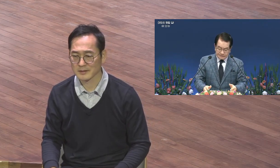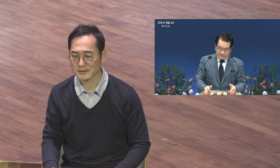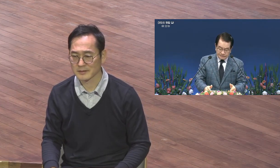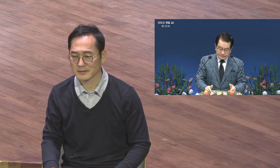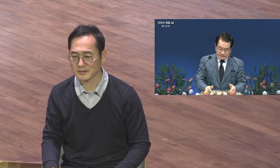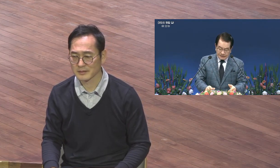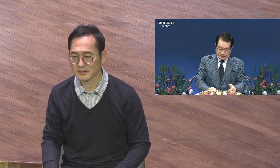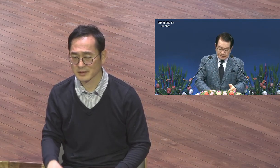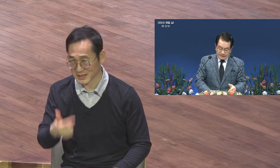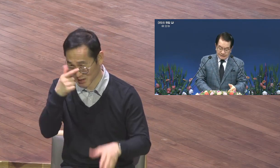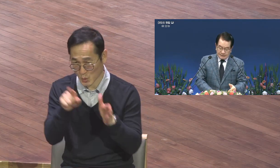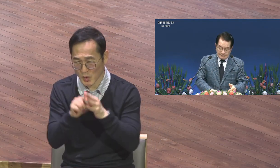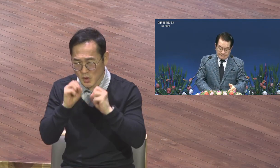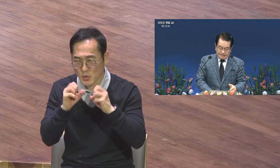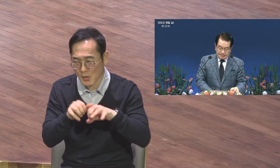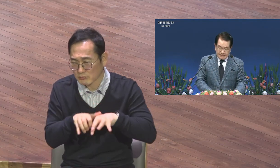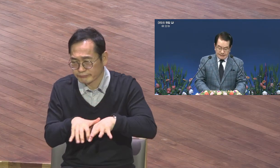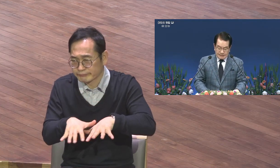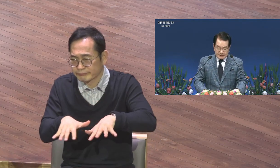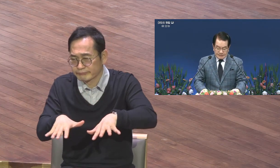겁니다.